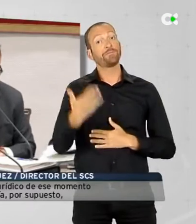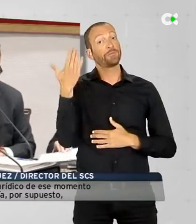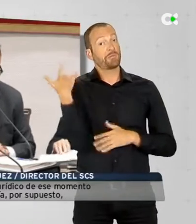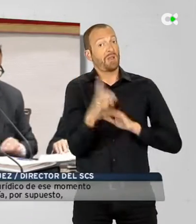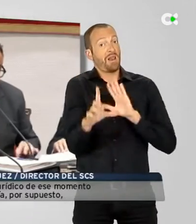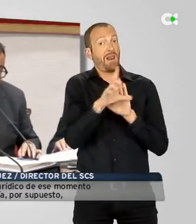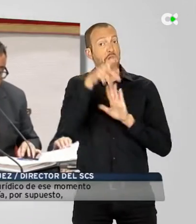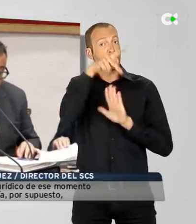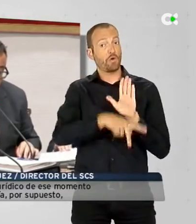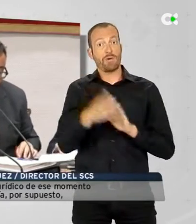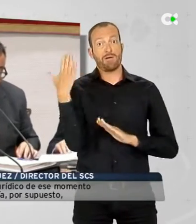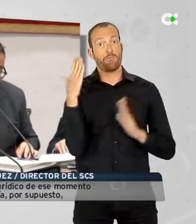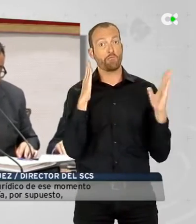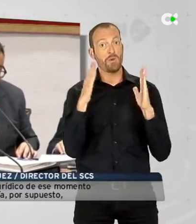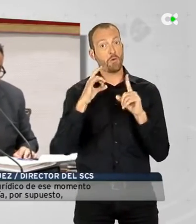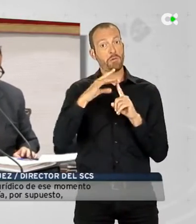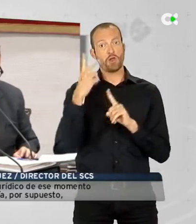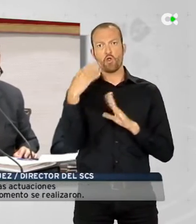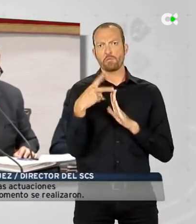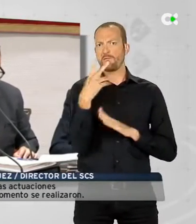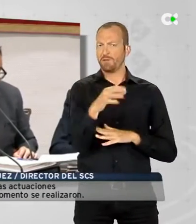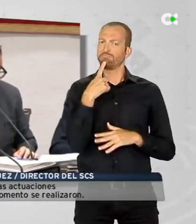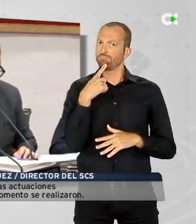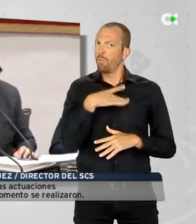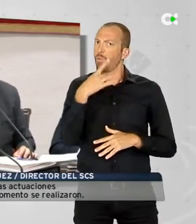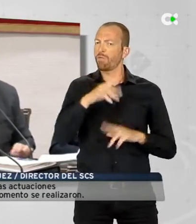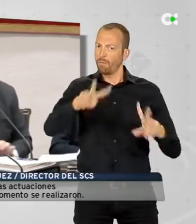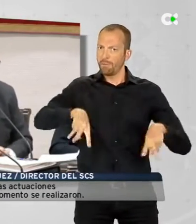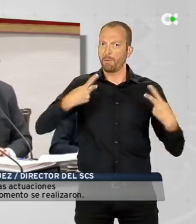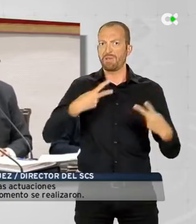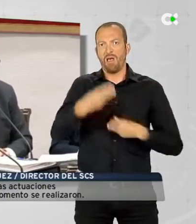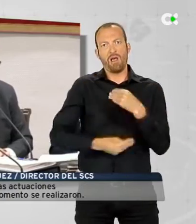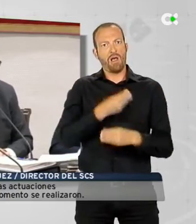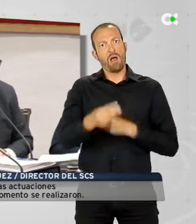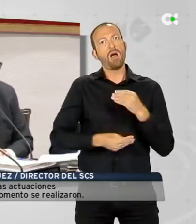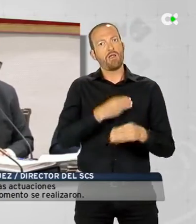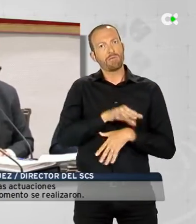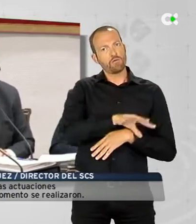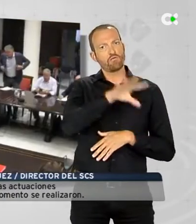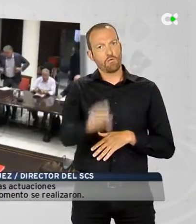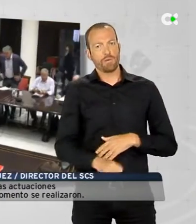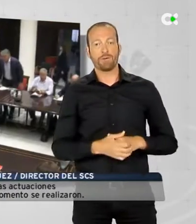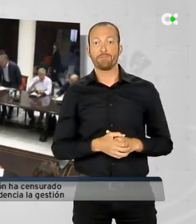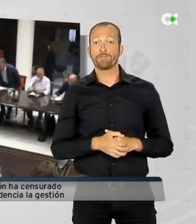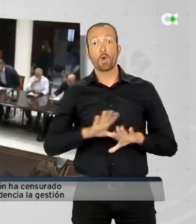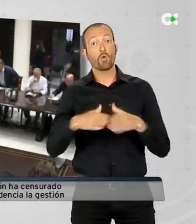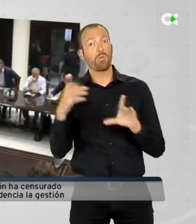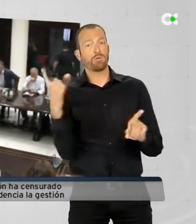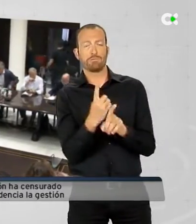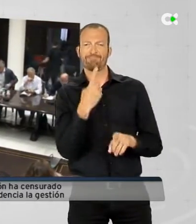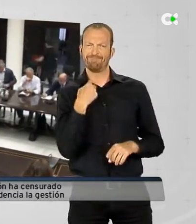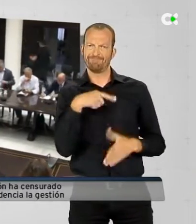momento nos permitía, por supuesto, pues realizar las actuaciones que hasta ese momento se realizaban. La oposición ha censurado